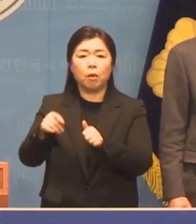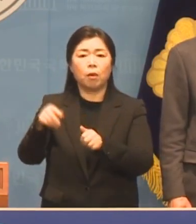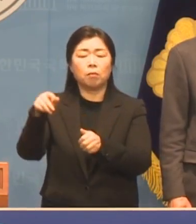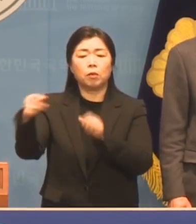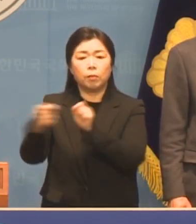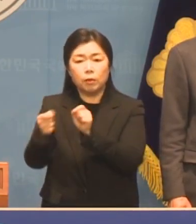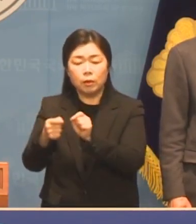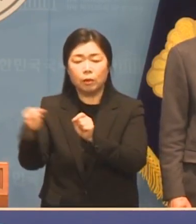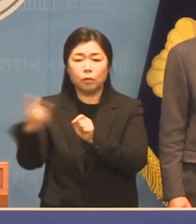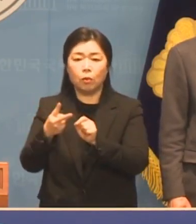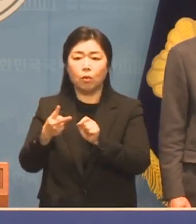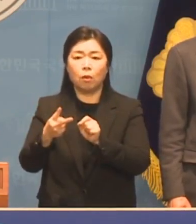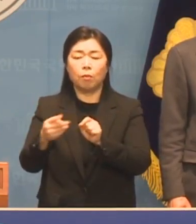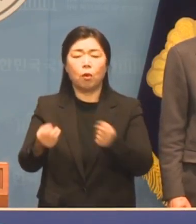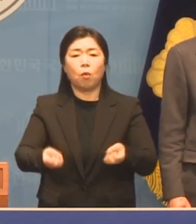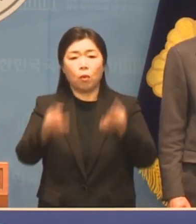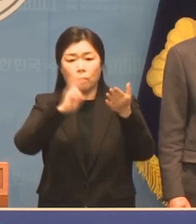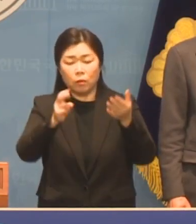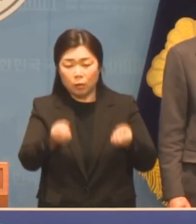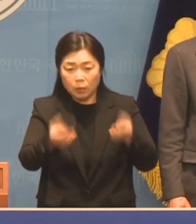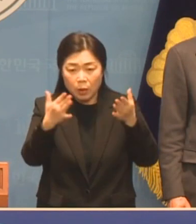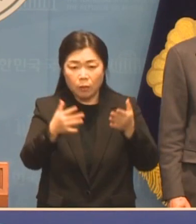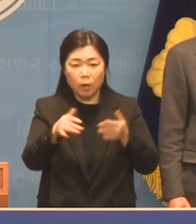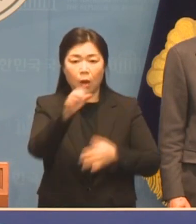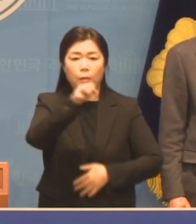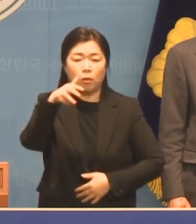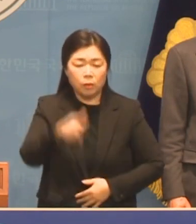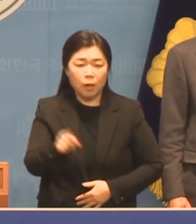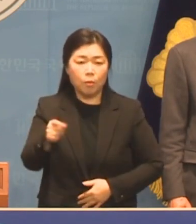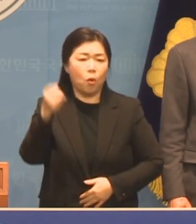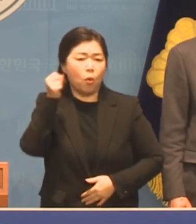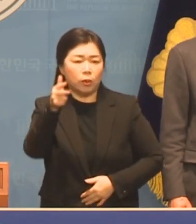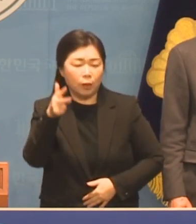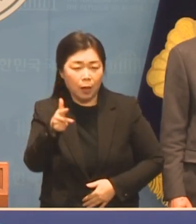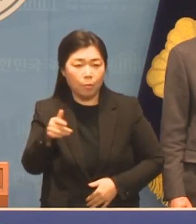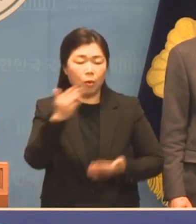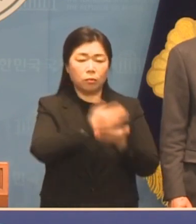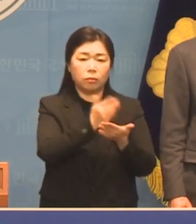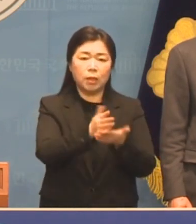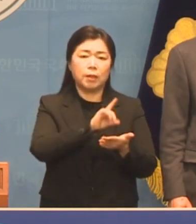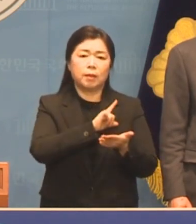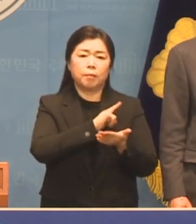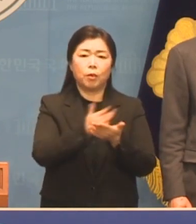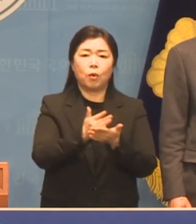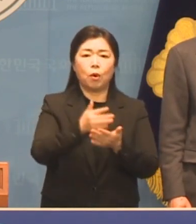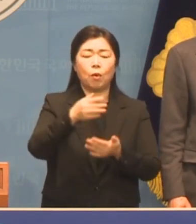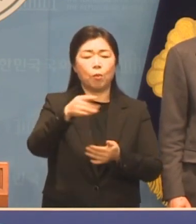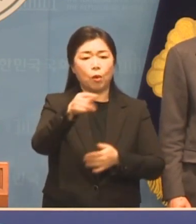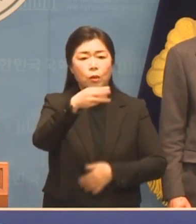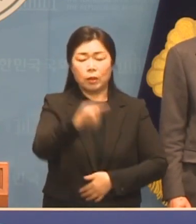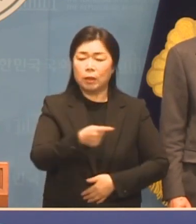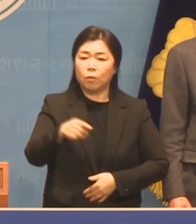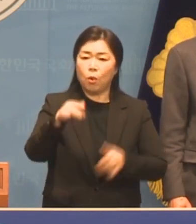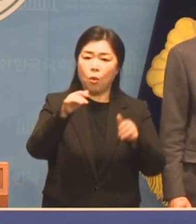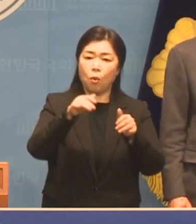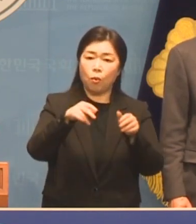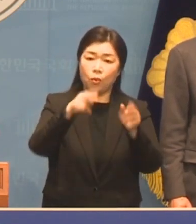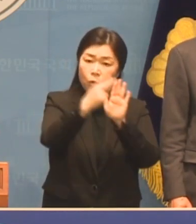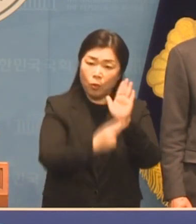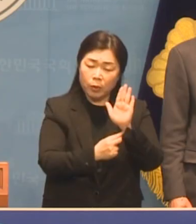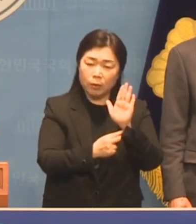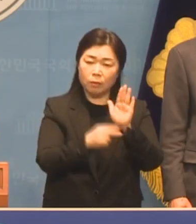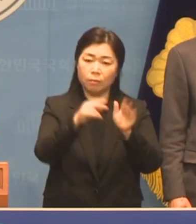매칭, 원어원 콘서트, 평창 스카이폴 호텔, 루트 45, 딜링 코인 판매 등을